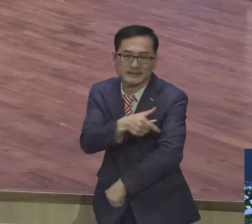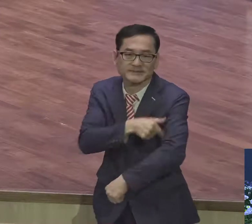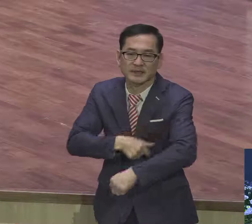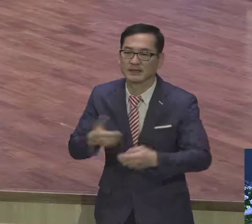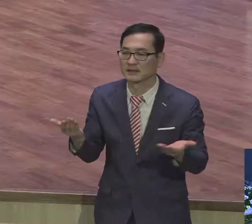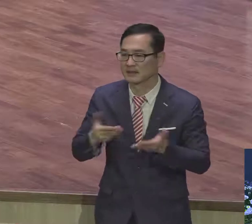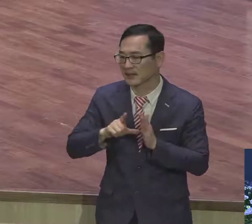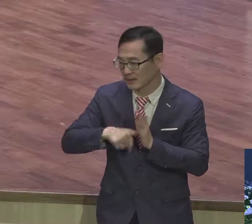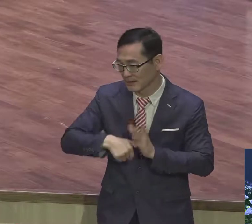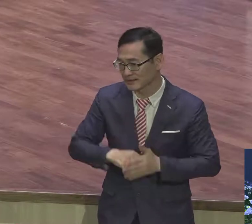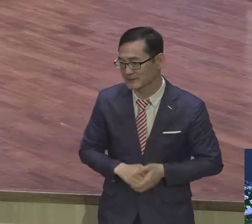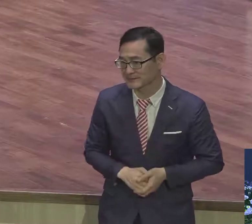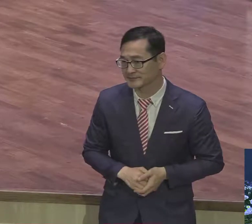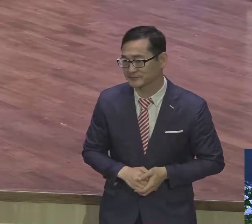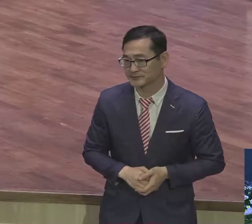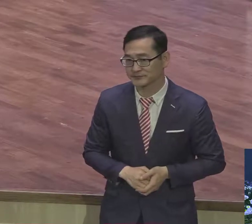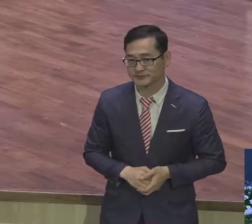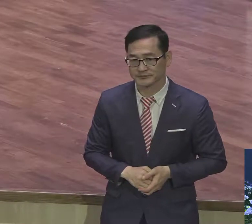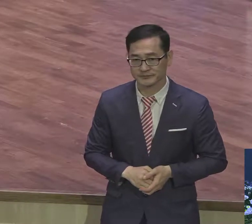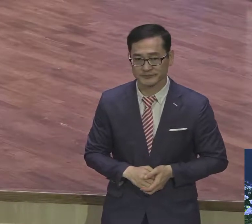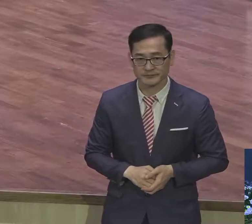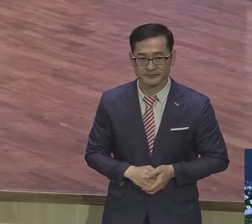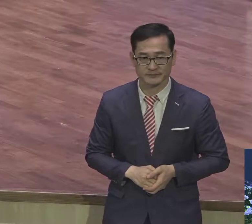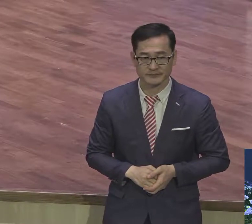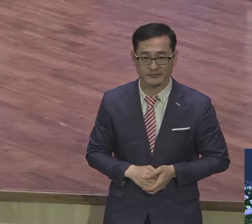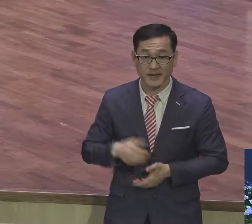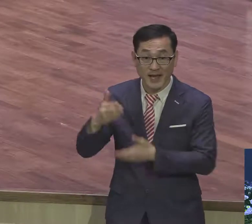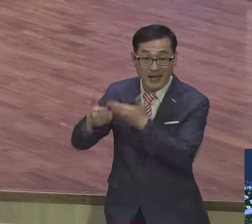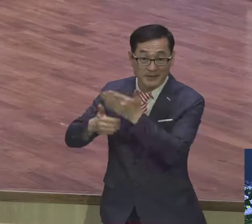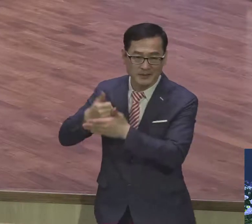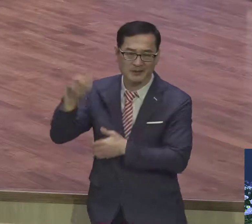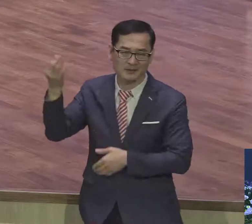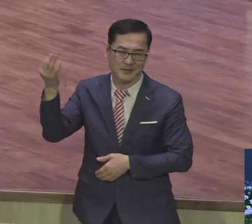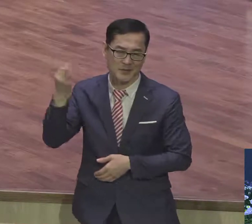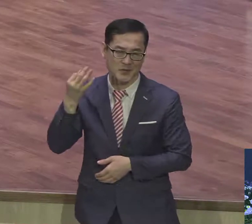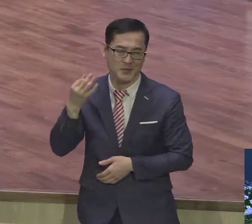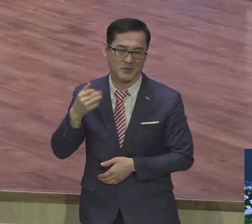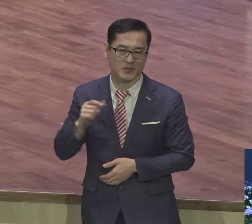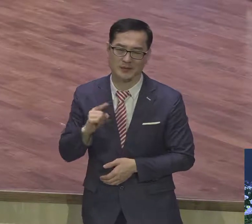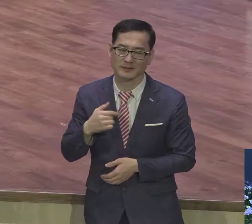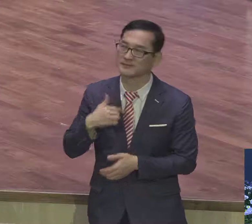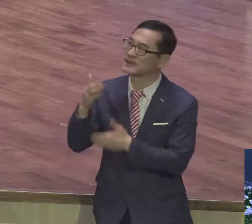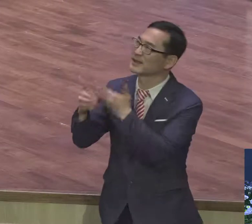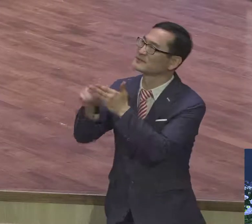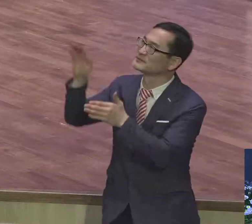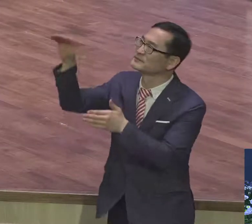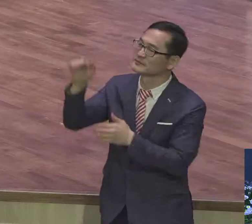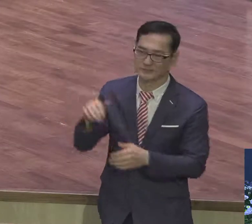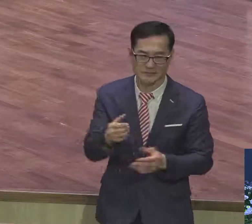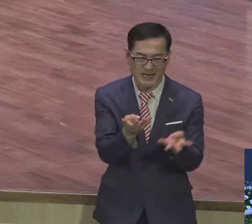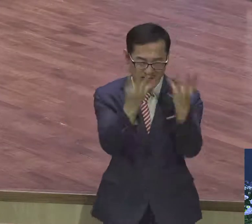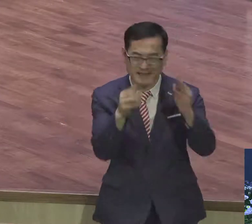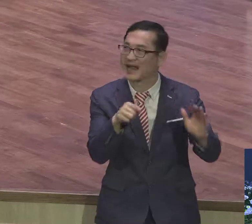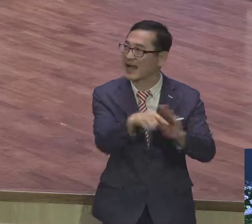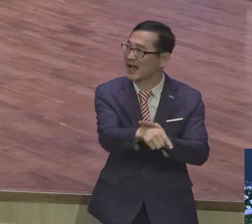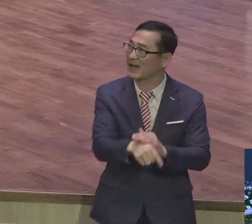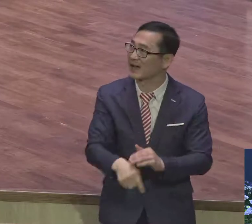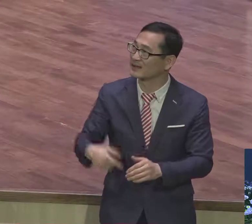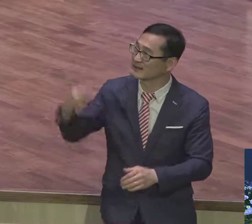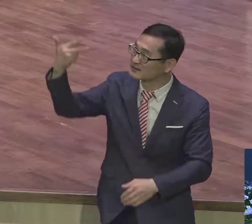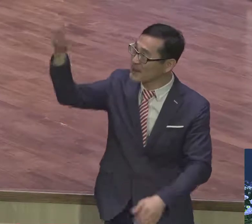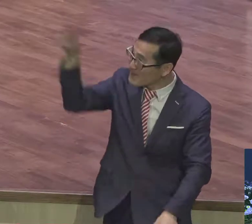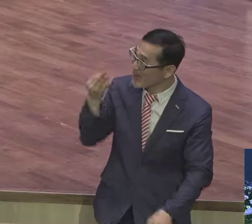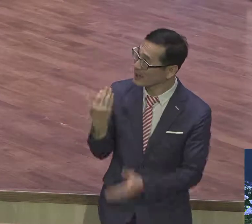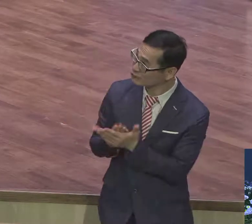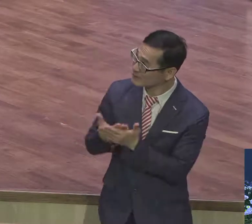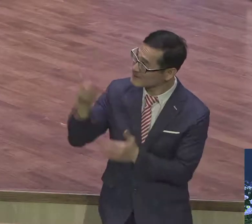하나님 앞에 드리는 하나님이 그걸 다 나 뭐라는지 아십니까? 하나님 유치장에 전도 들어갑니다. 카메라 비디오 돌리세요.